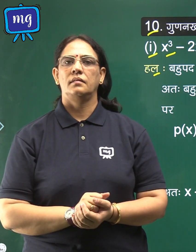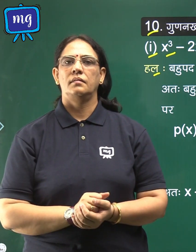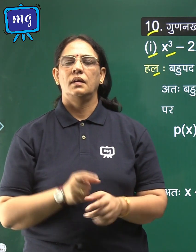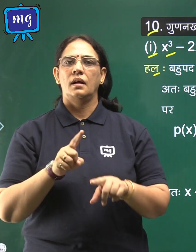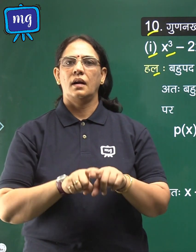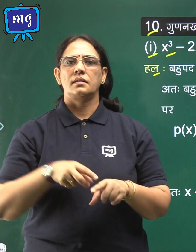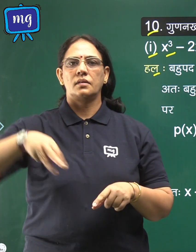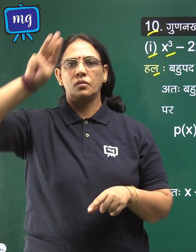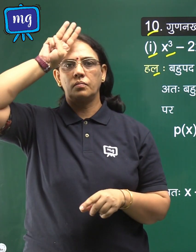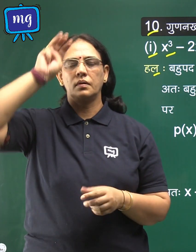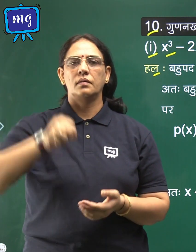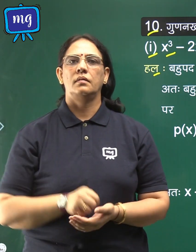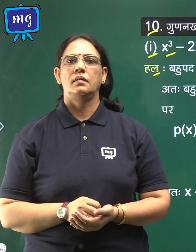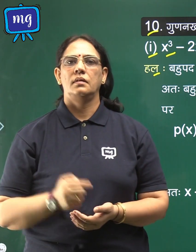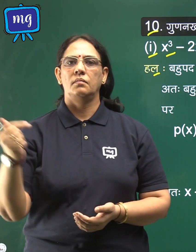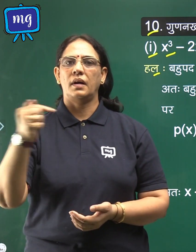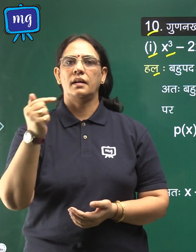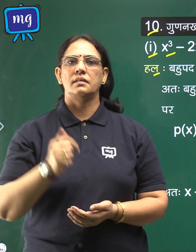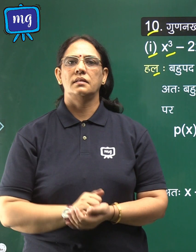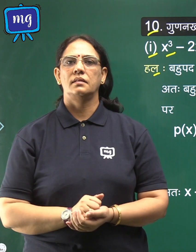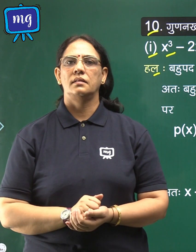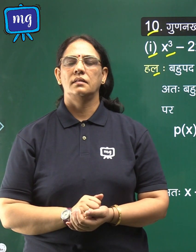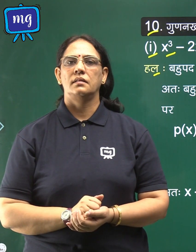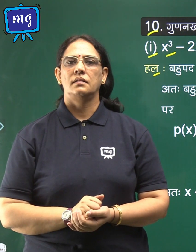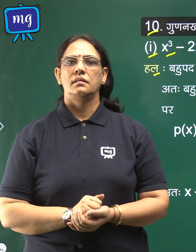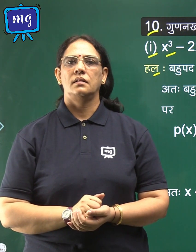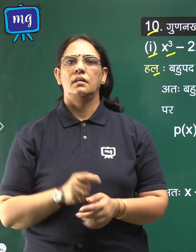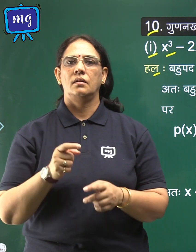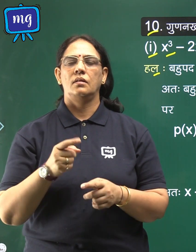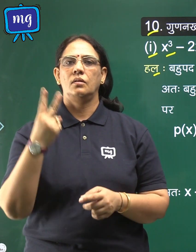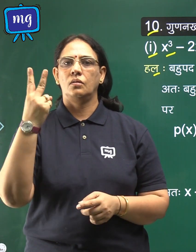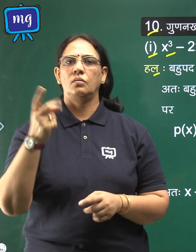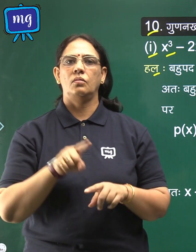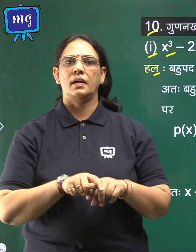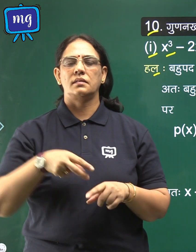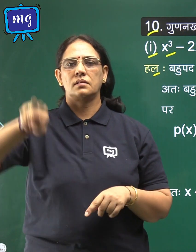एक्स क्यूब माइनस टू एक्स स्क्वायर